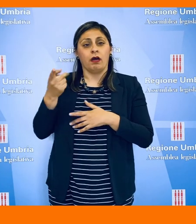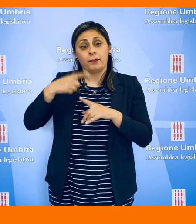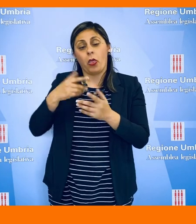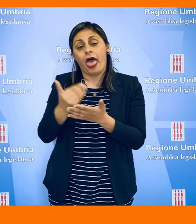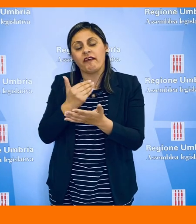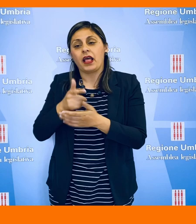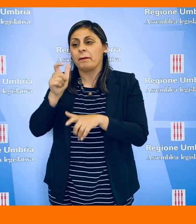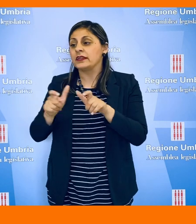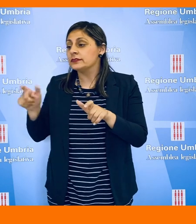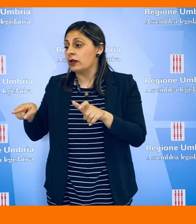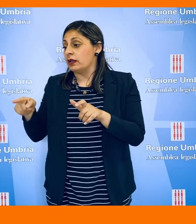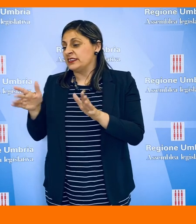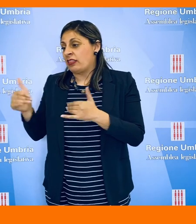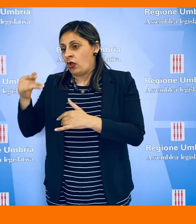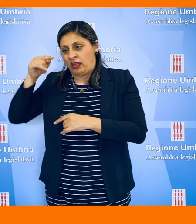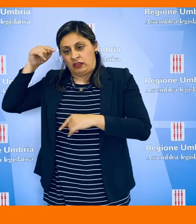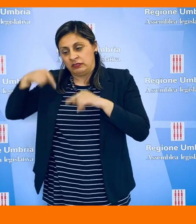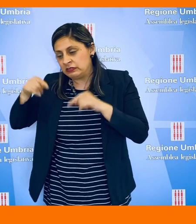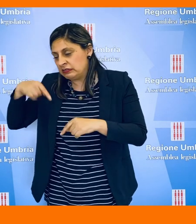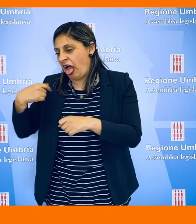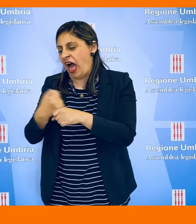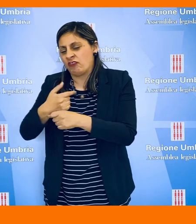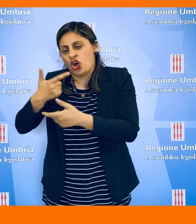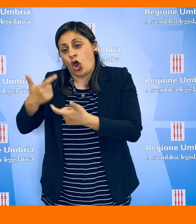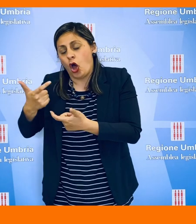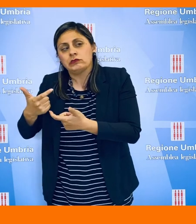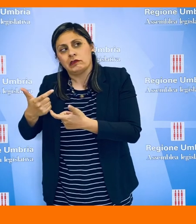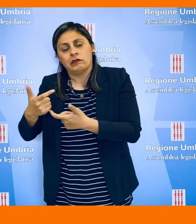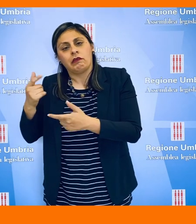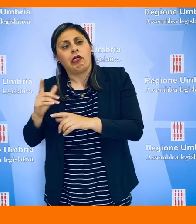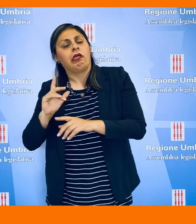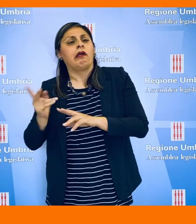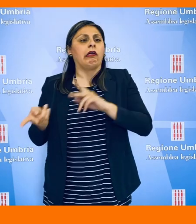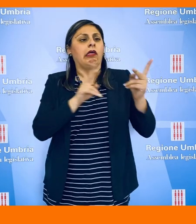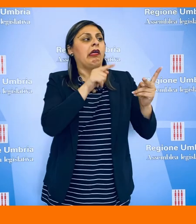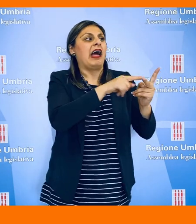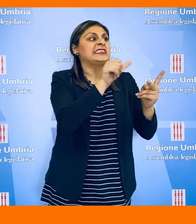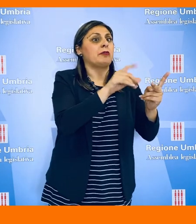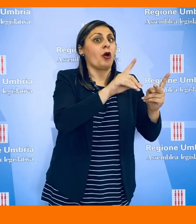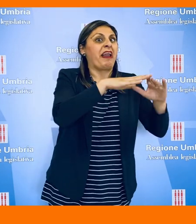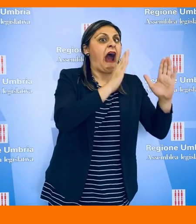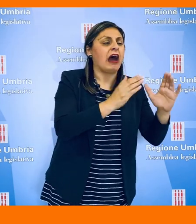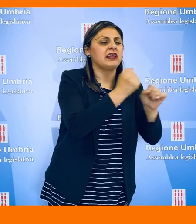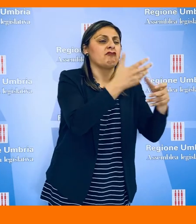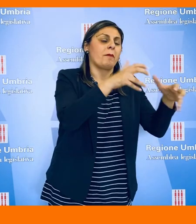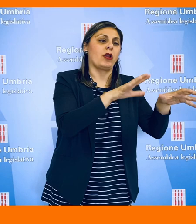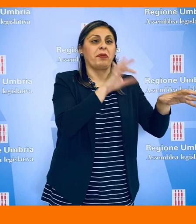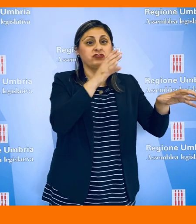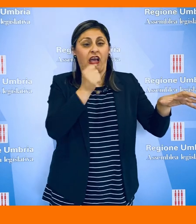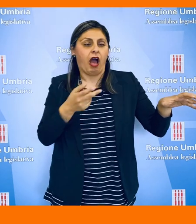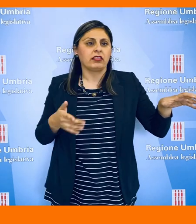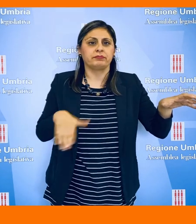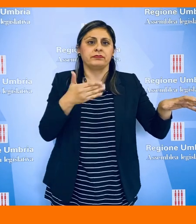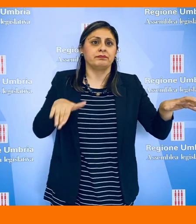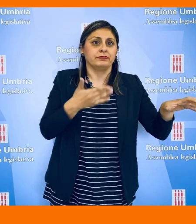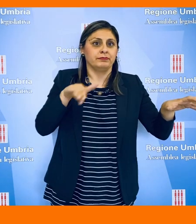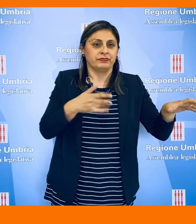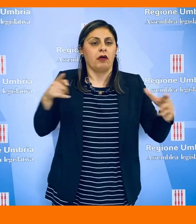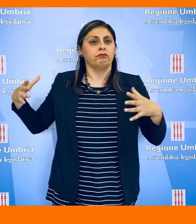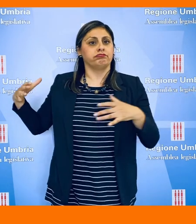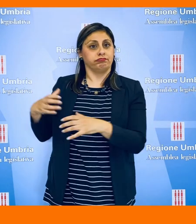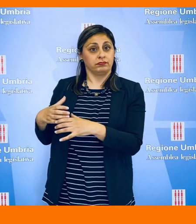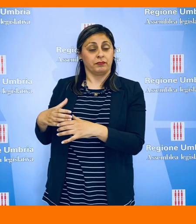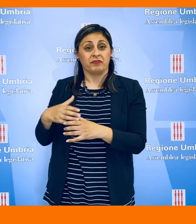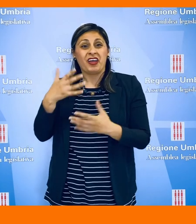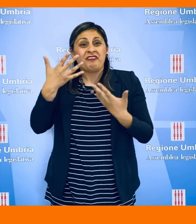del personale verso settori più retribuiti e meno pesanti, dove si lavora meno e si passano il sabato e la domenica a casa. Al termine dell'audizione,